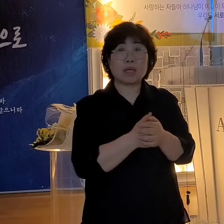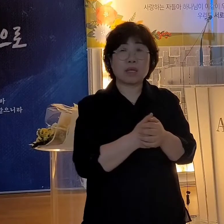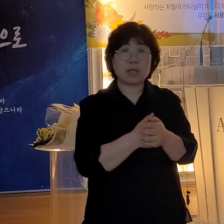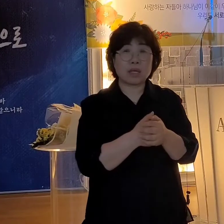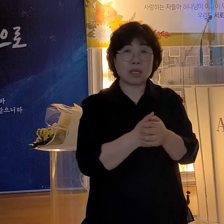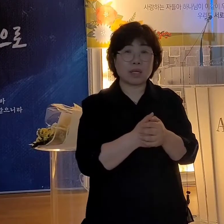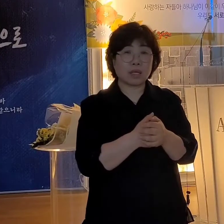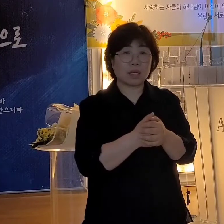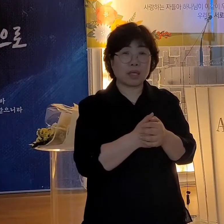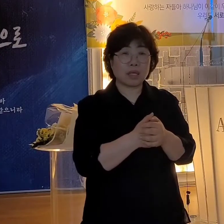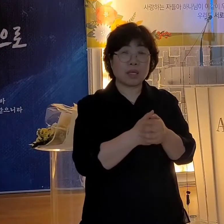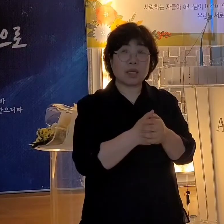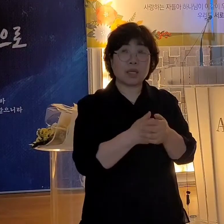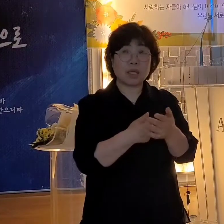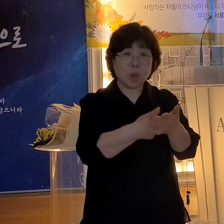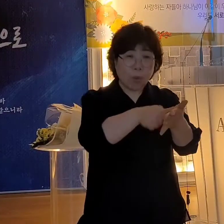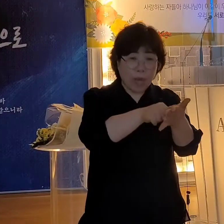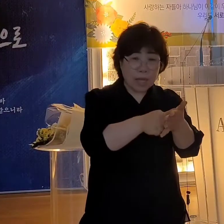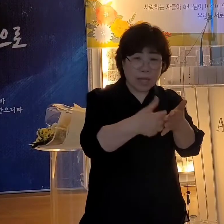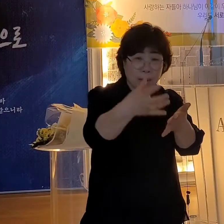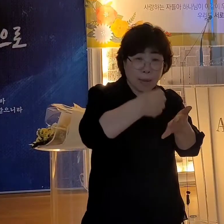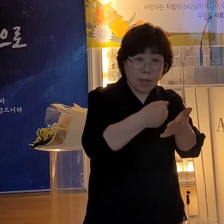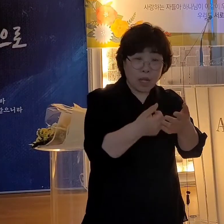사장의 지장을 강제로 찍습니다.